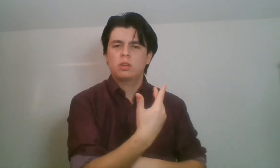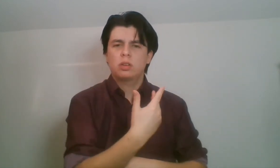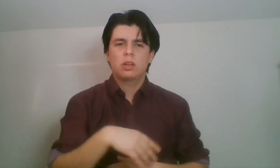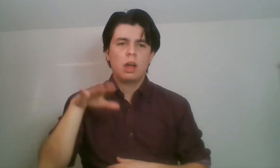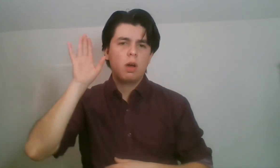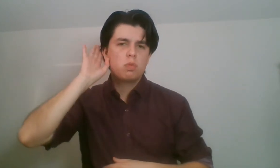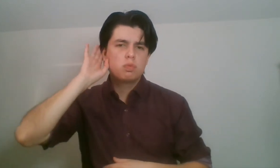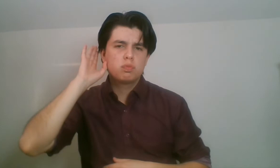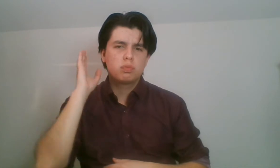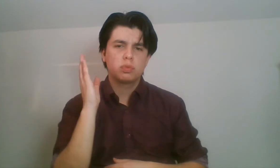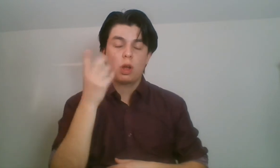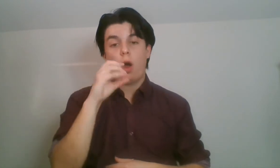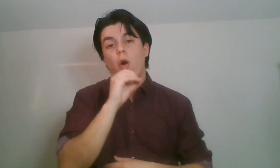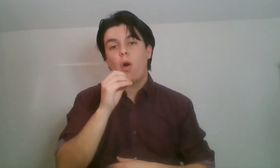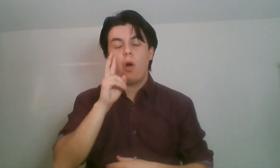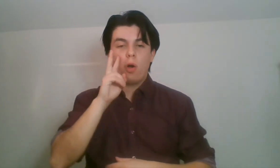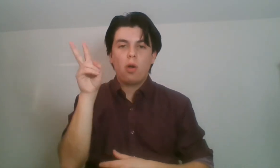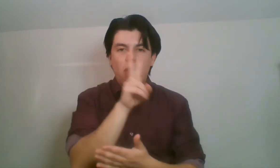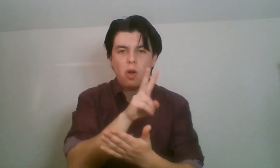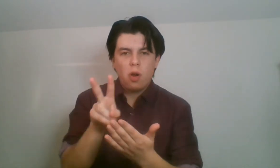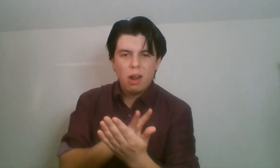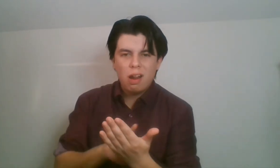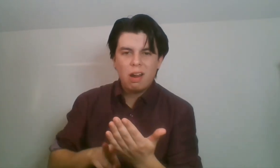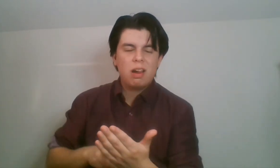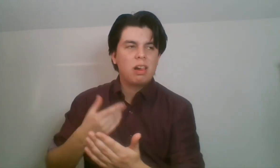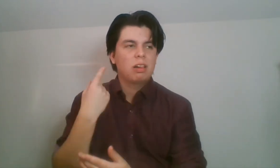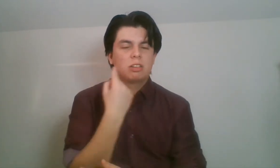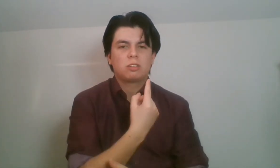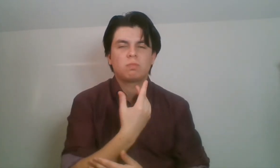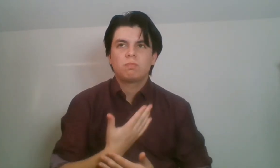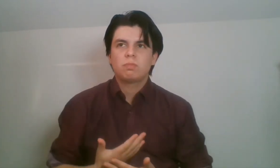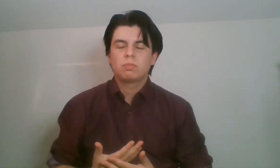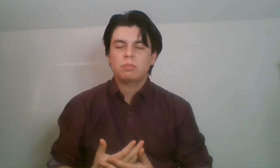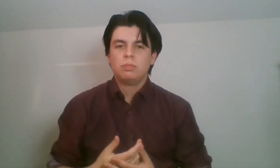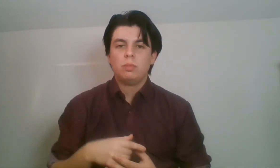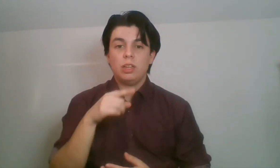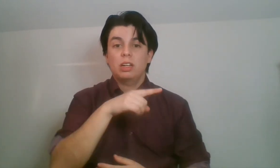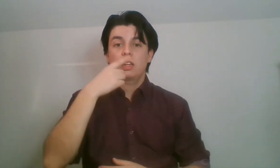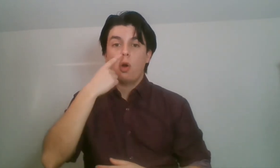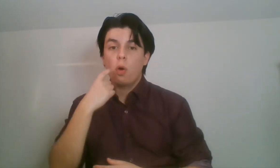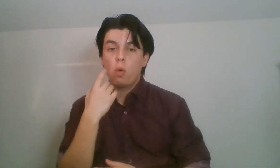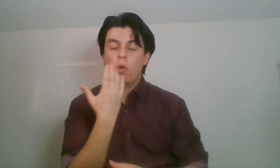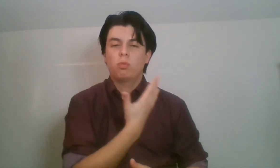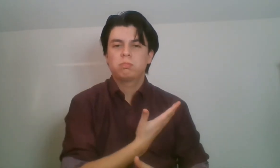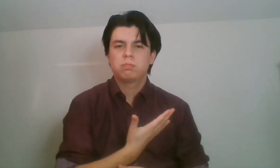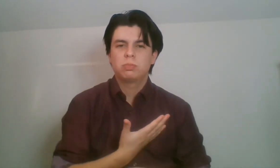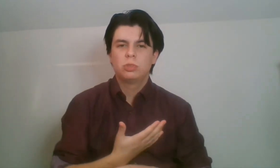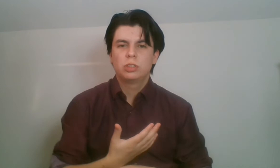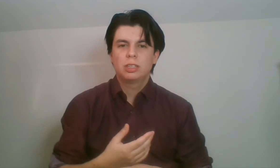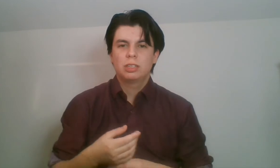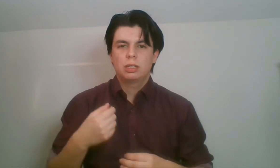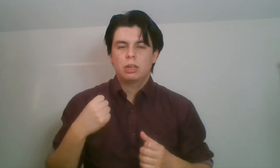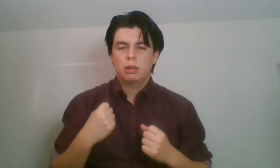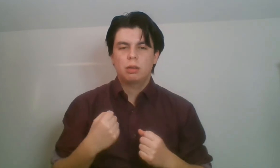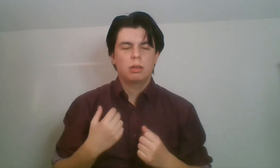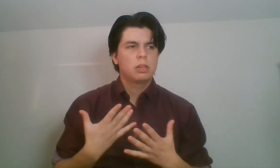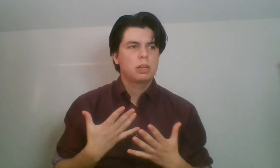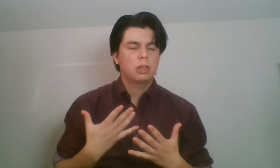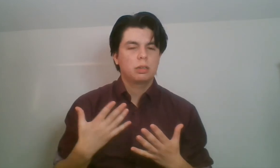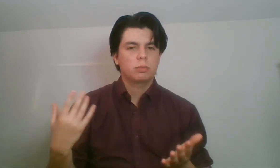de poco inclusivo. Y qué bacán, qué increíble escuchar o